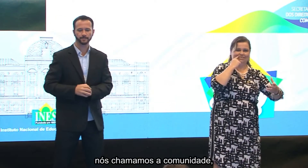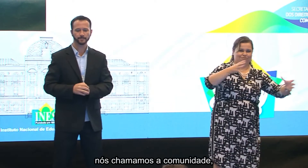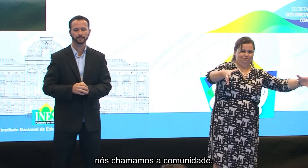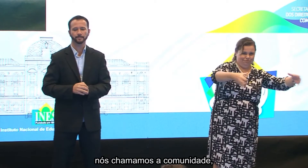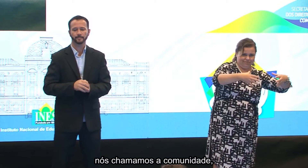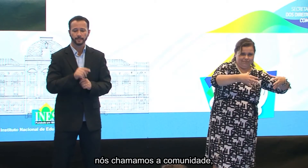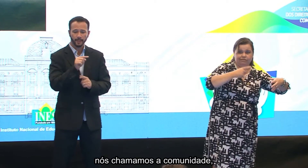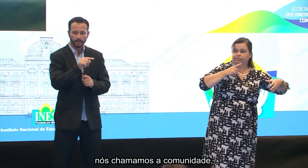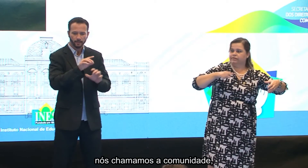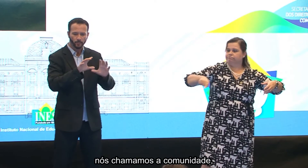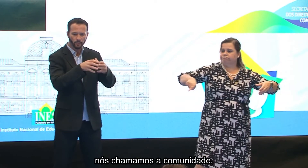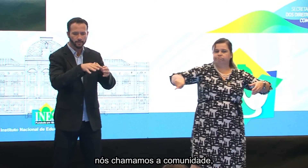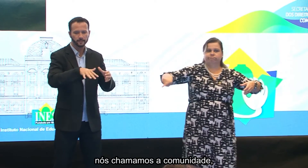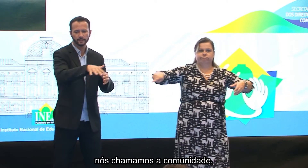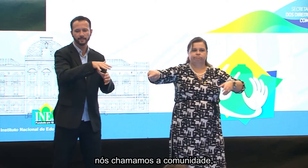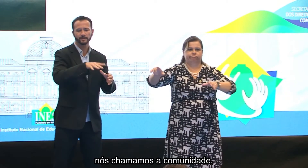Então nós chamamos a comunidade,